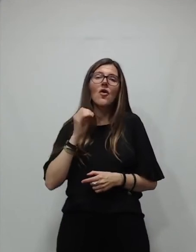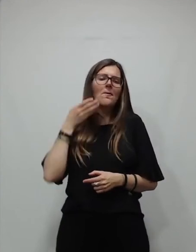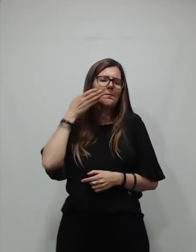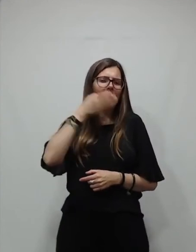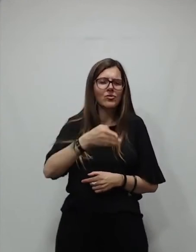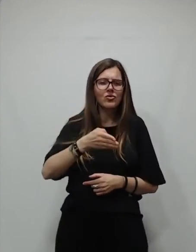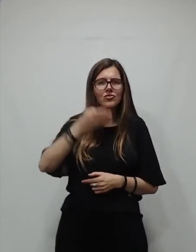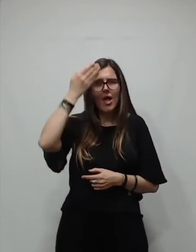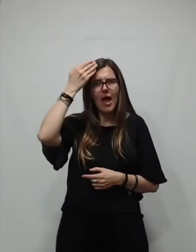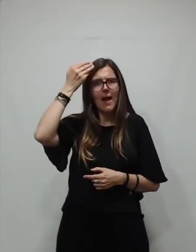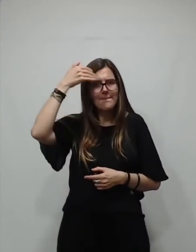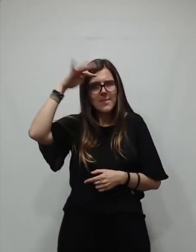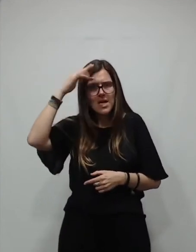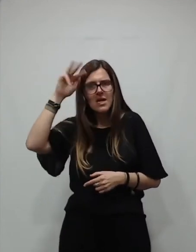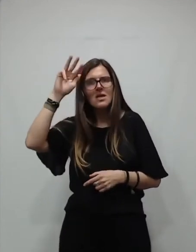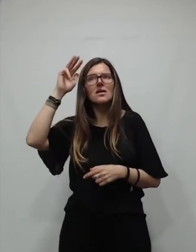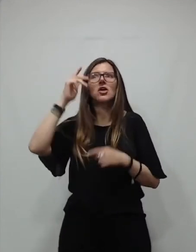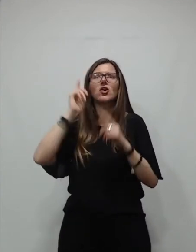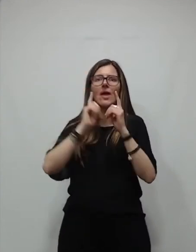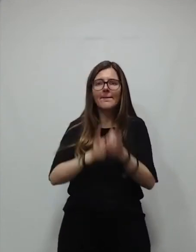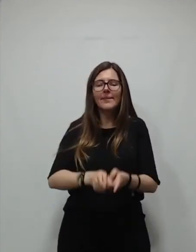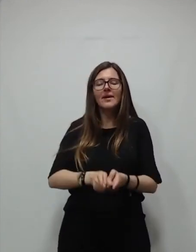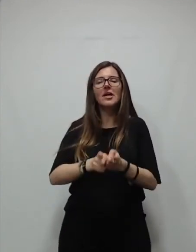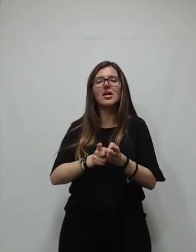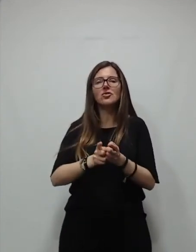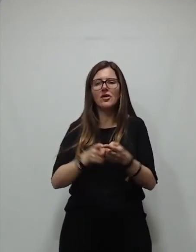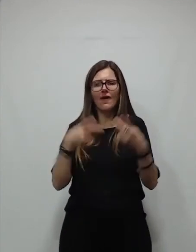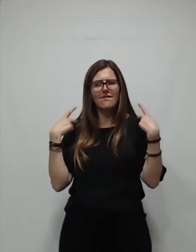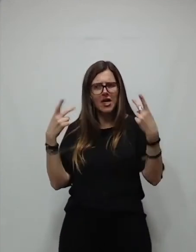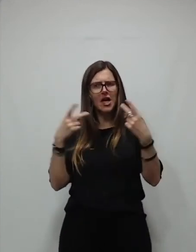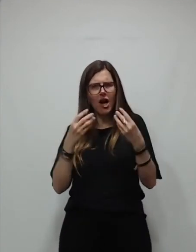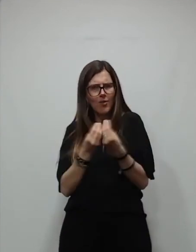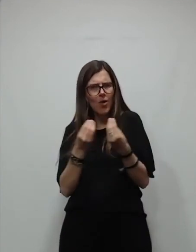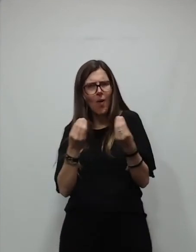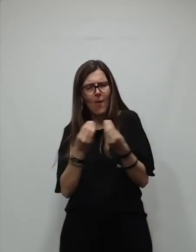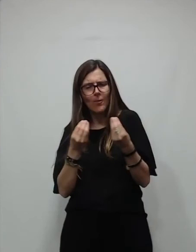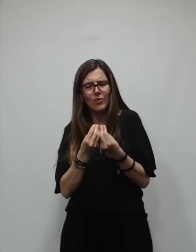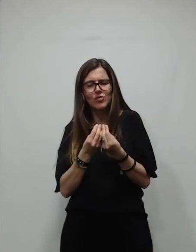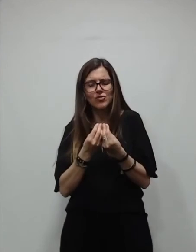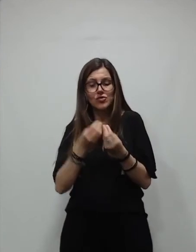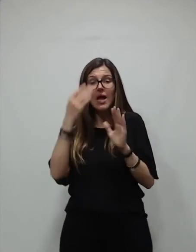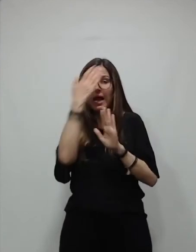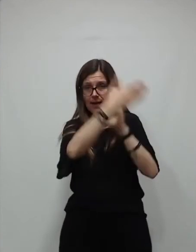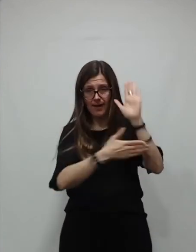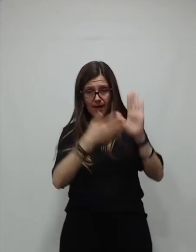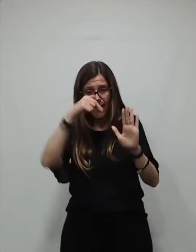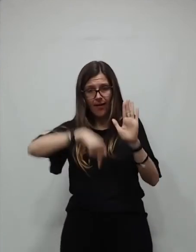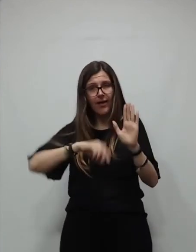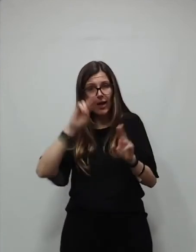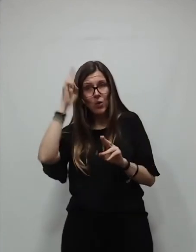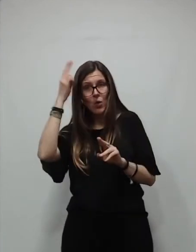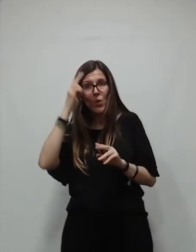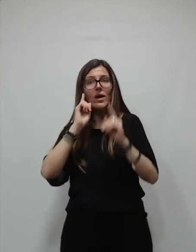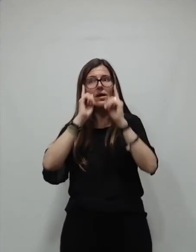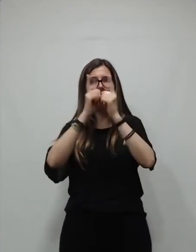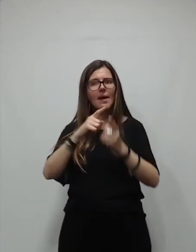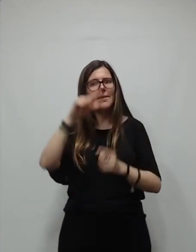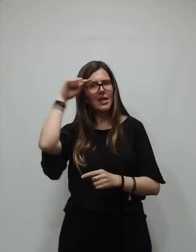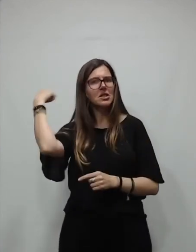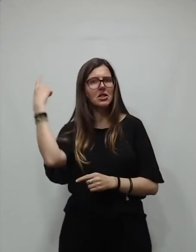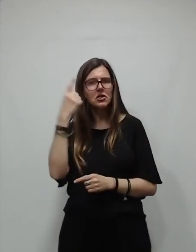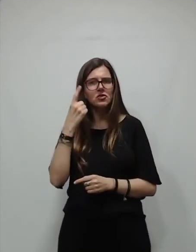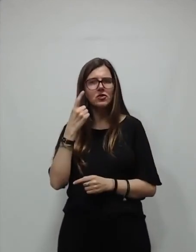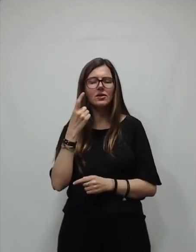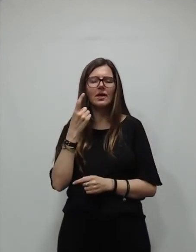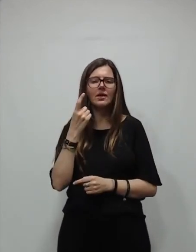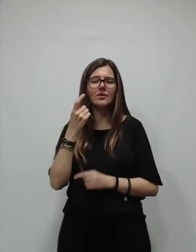ido a México con la radio. Bueno, en definitiva, todo eso a nivel nacional y local, obviamente que estamos participando de la